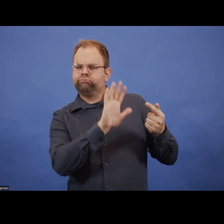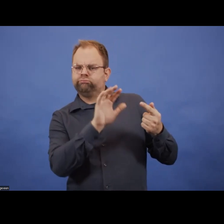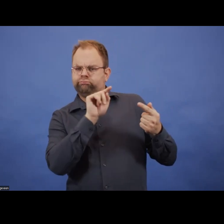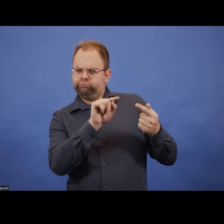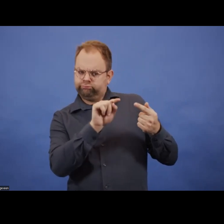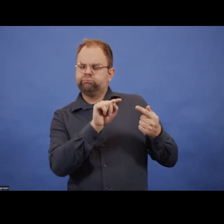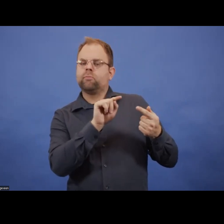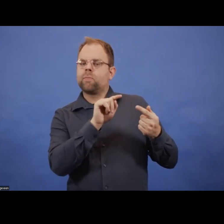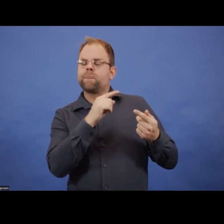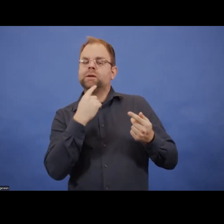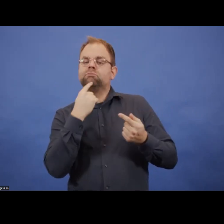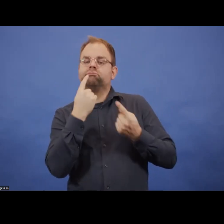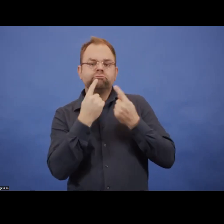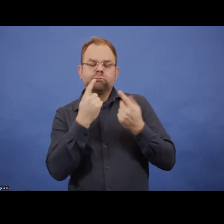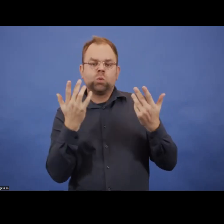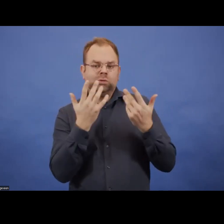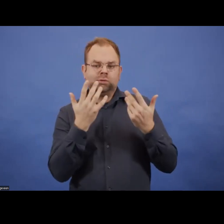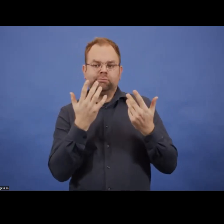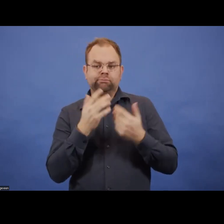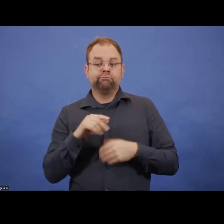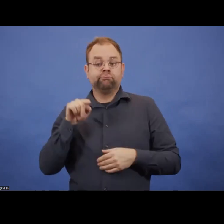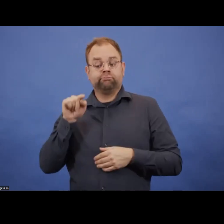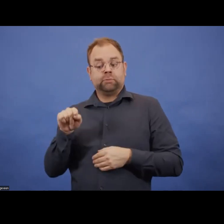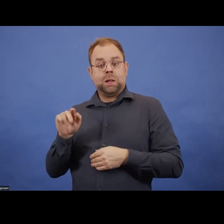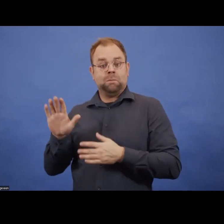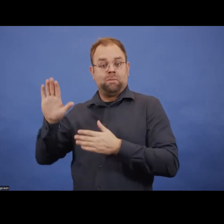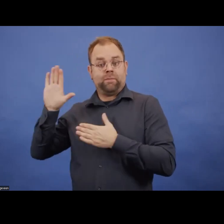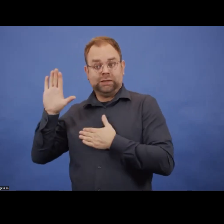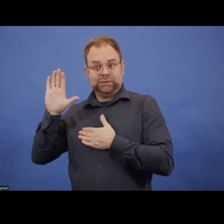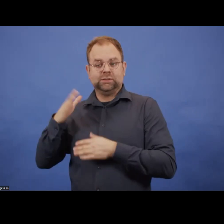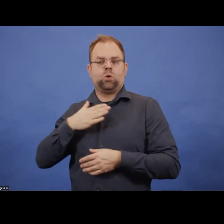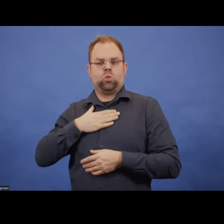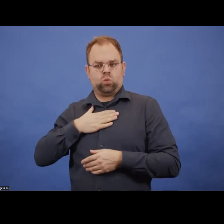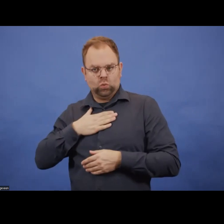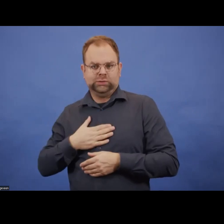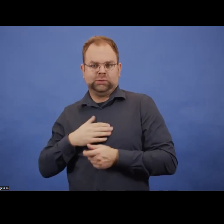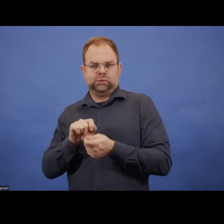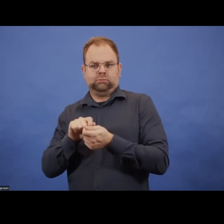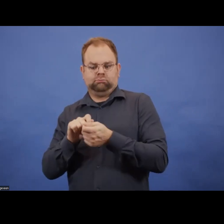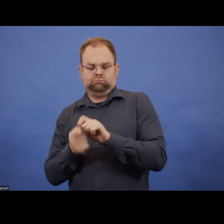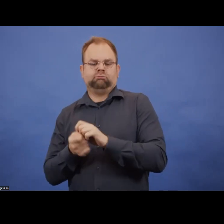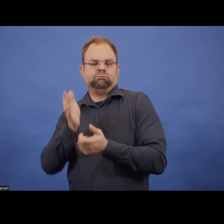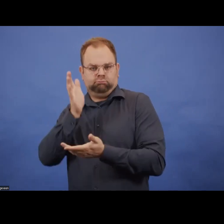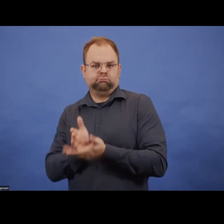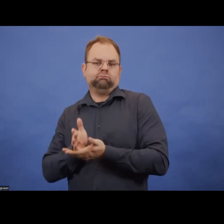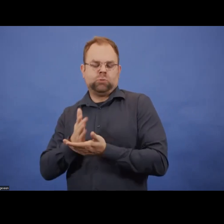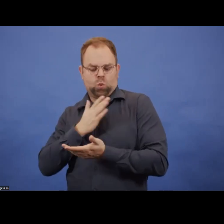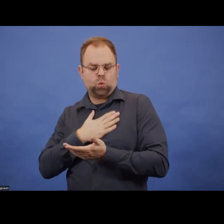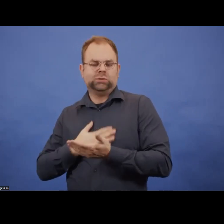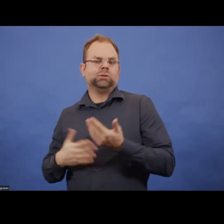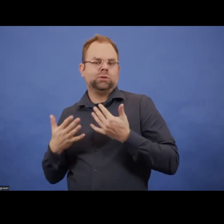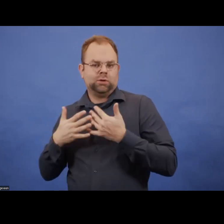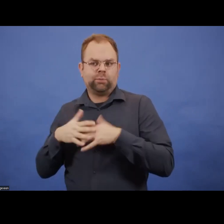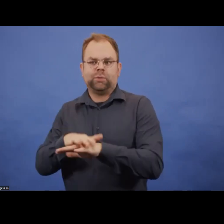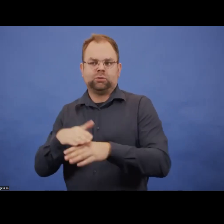desplegados posibles e implementación de nuestros plegados. Nosotros teníamos diferentes actividades